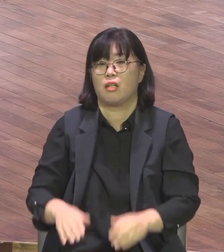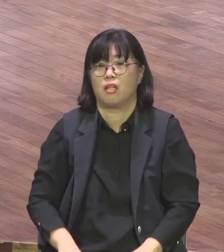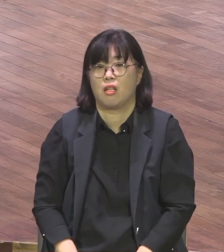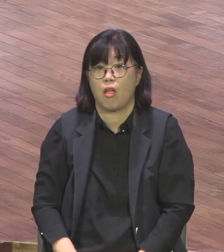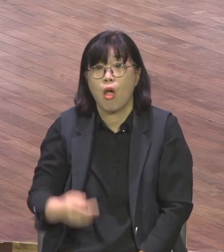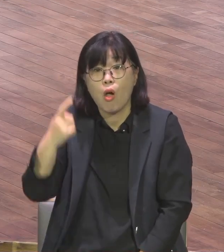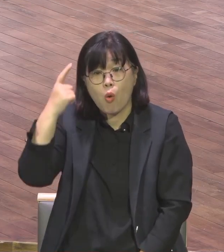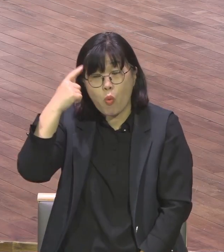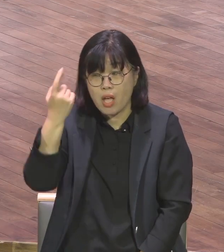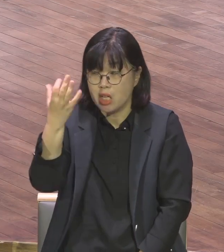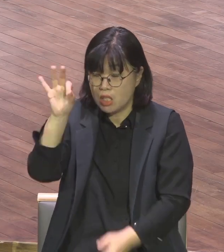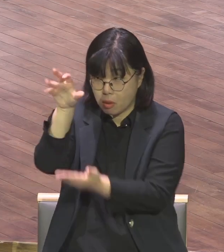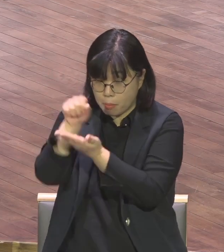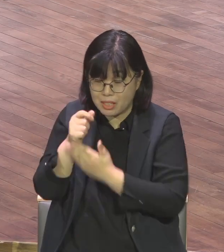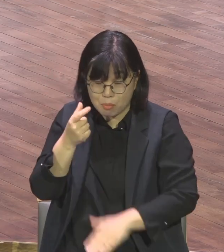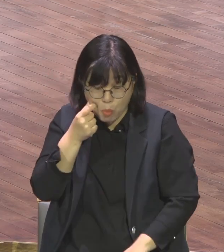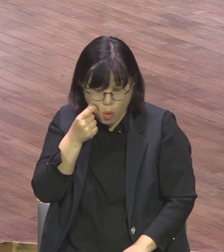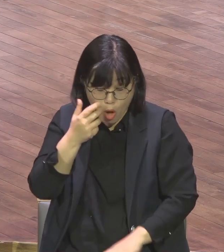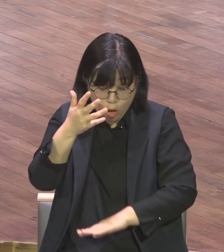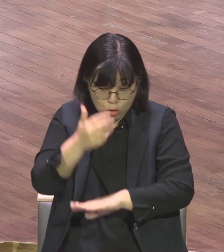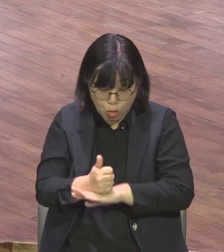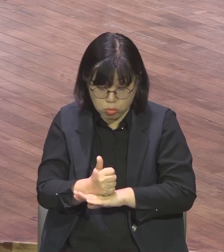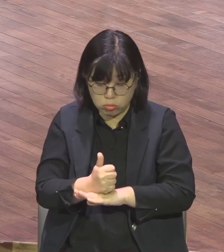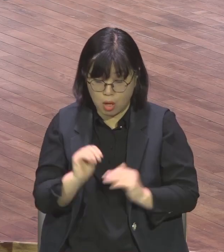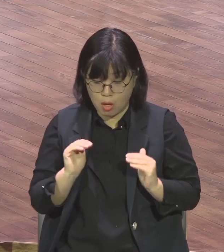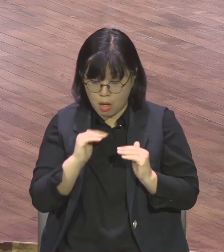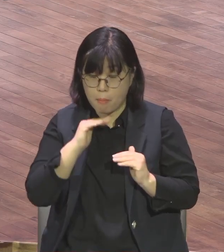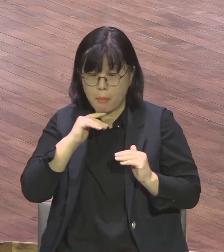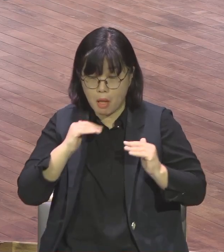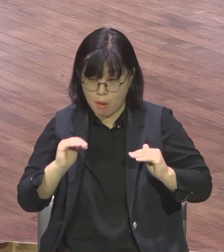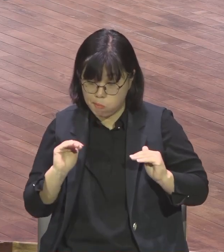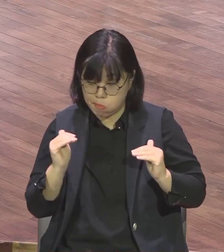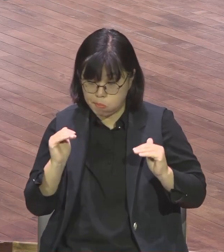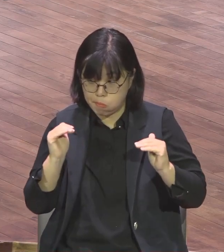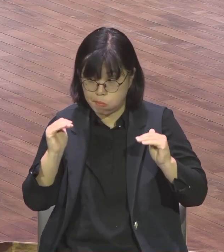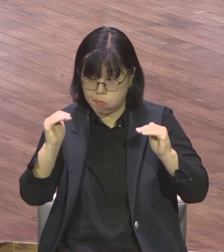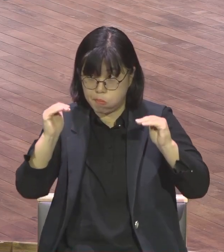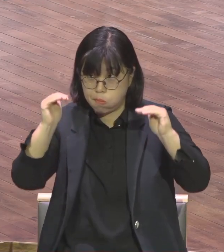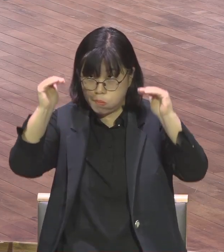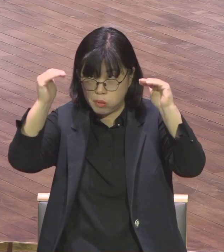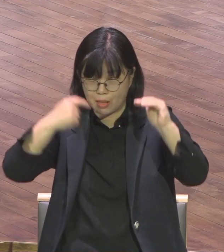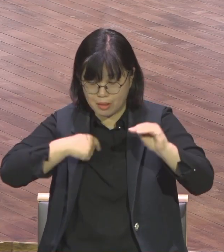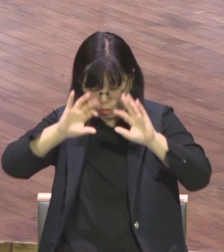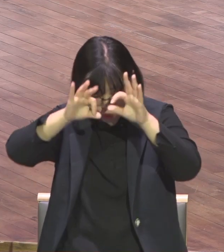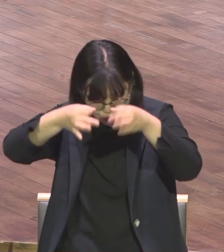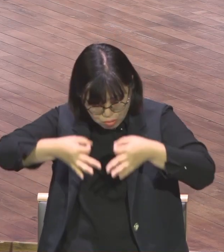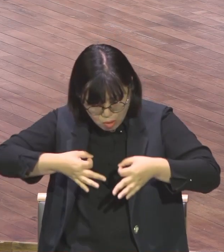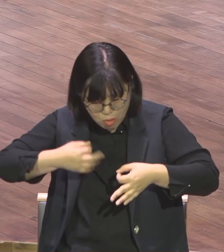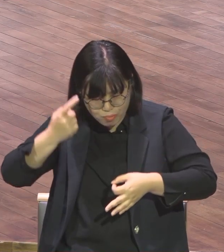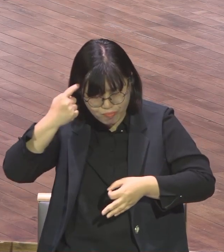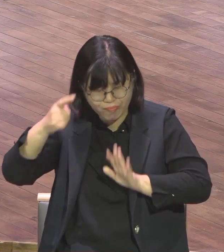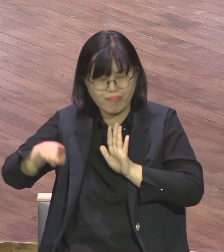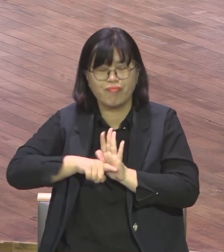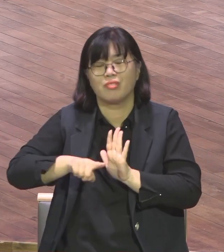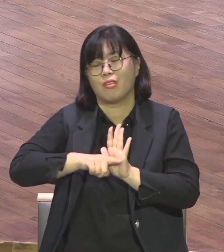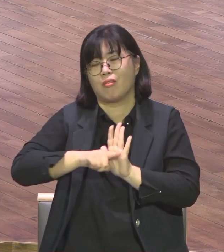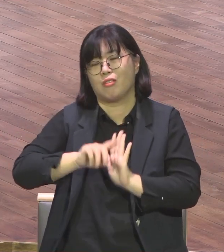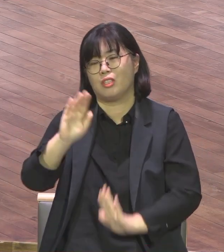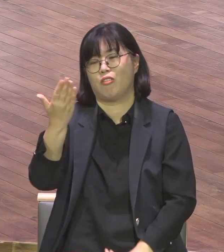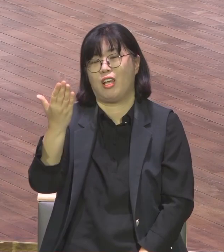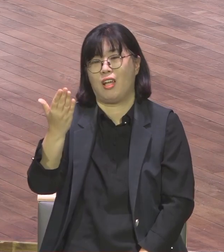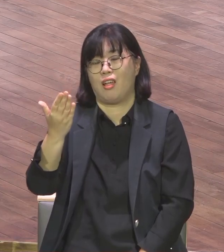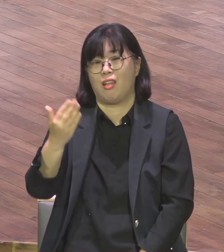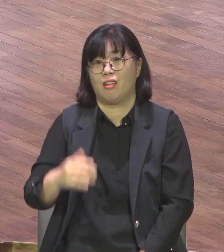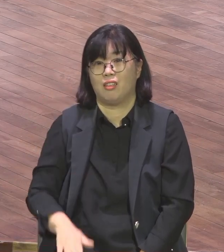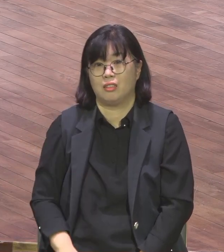인정받지 못하고 성장하면 자신과 긍정적인 관계를 맺지 못 자기 자신을 인정을 안 해요. 자기 자신을 인정